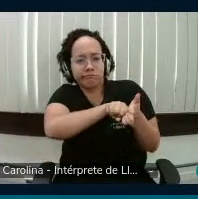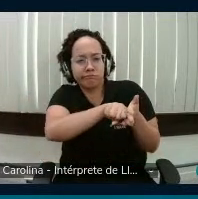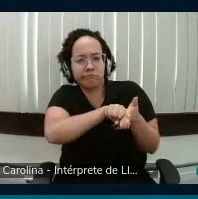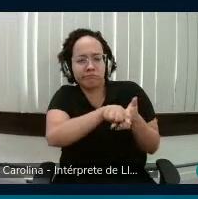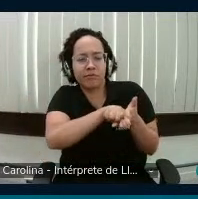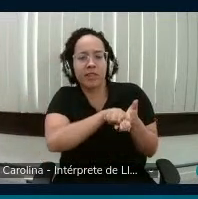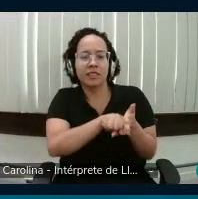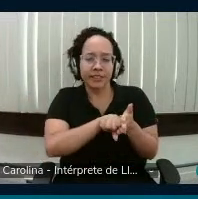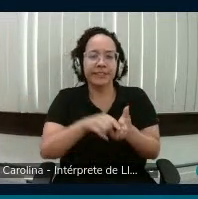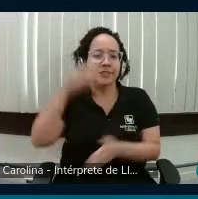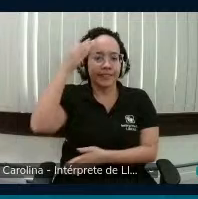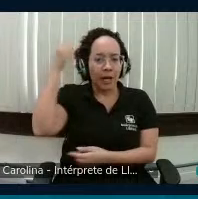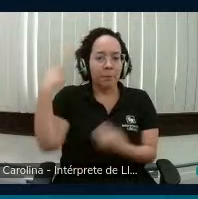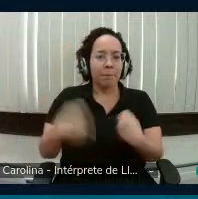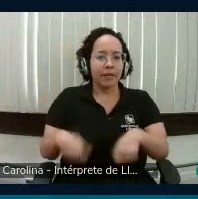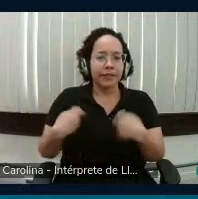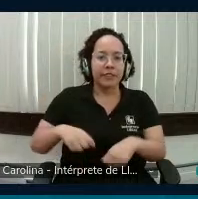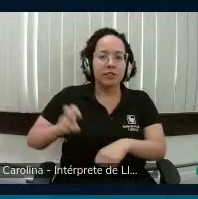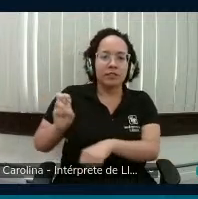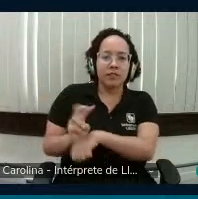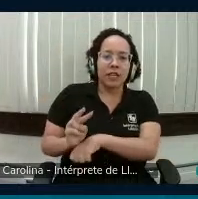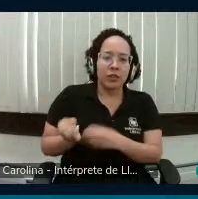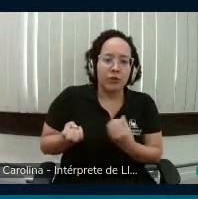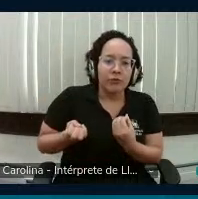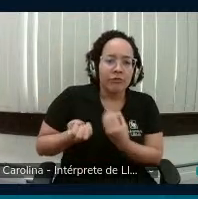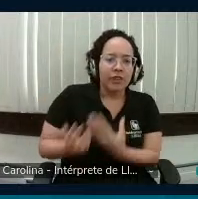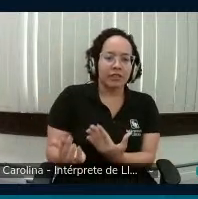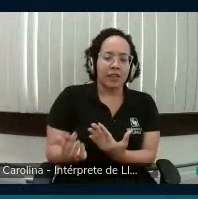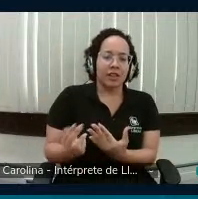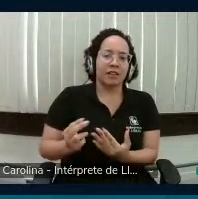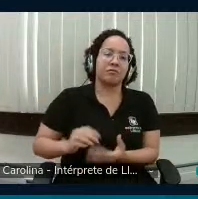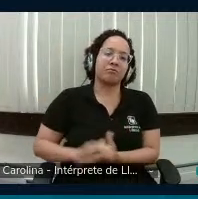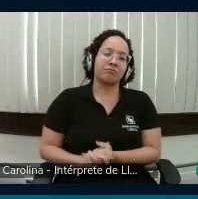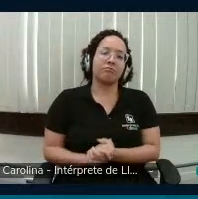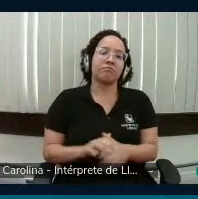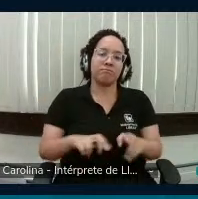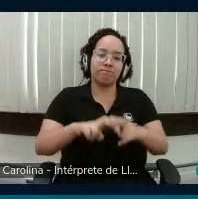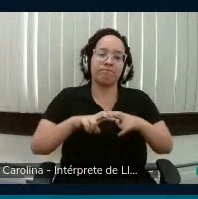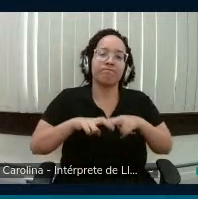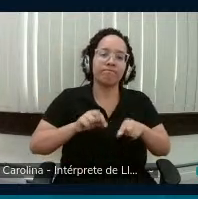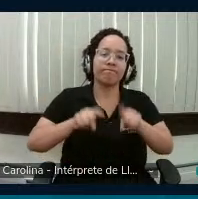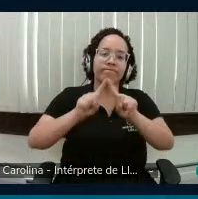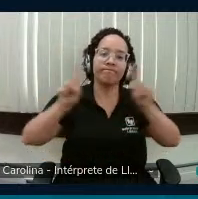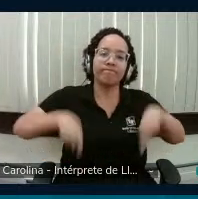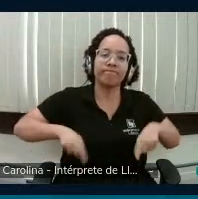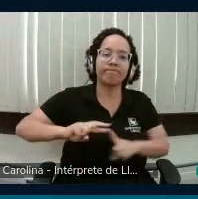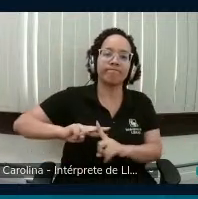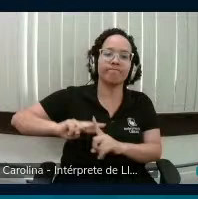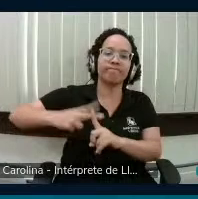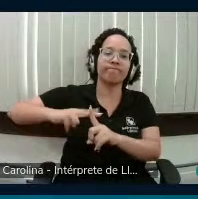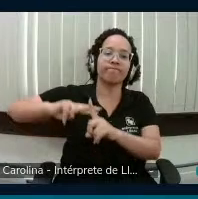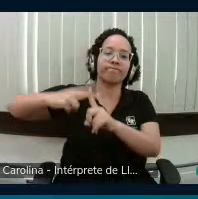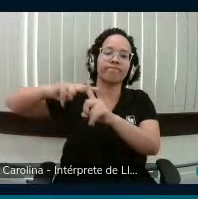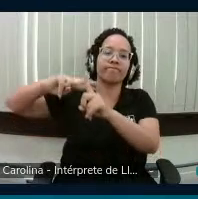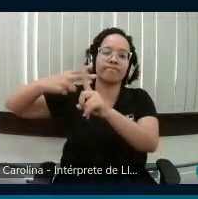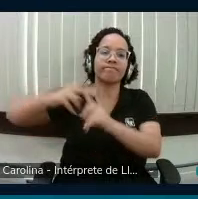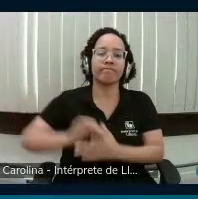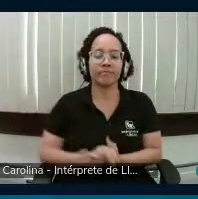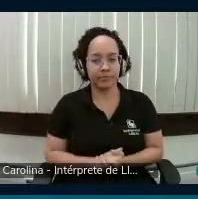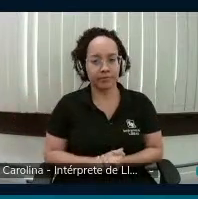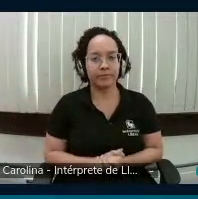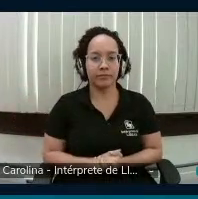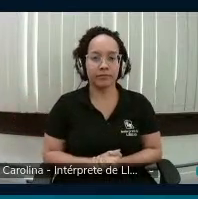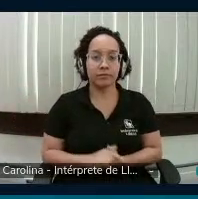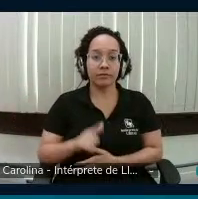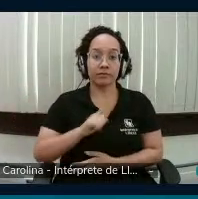Enfim, né, a gente conhece aí outras, é claro, né, a gente precisa considerar também o tempo, né, de 15 anos como instituição de